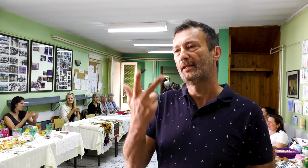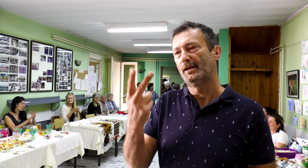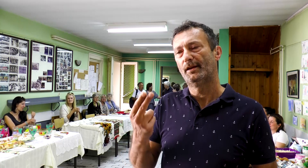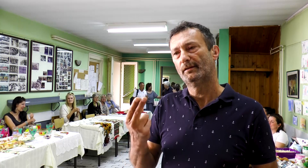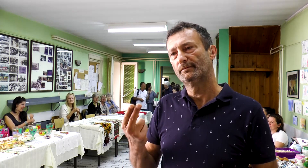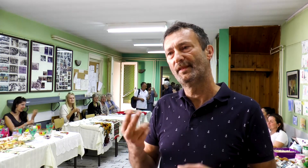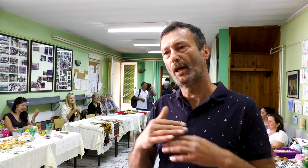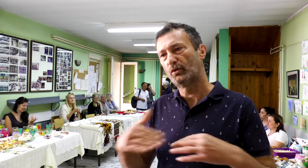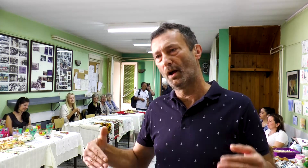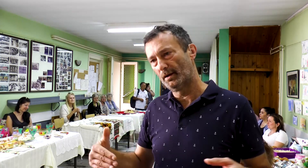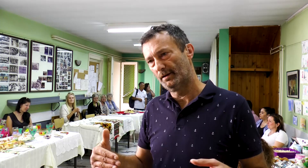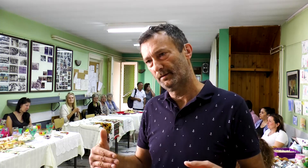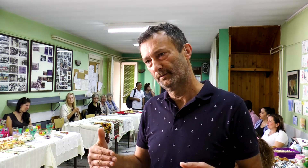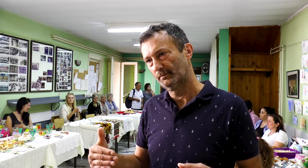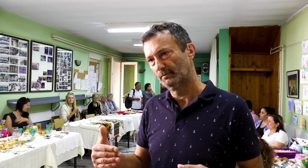komisiji.